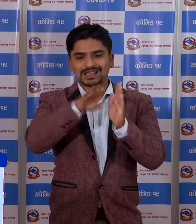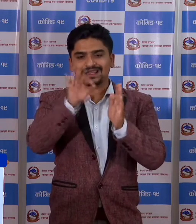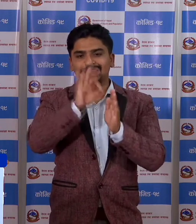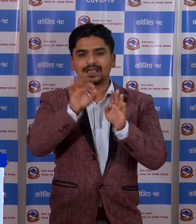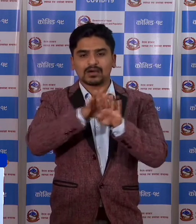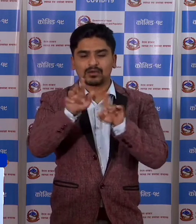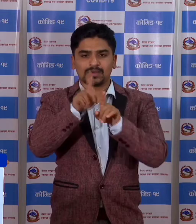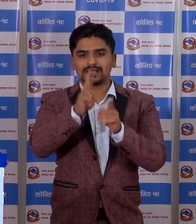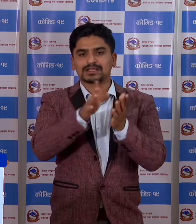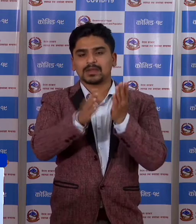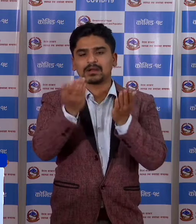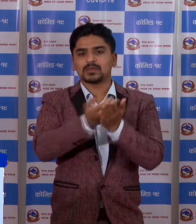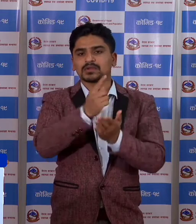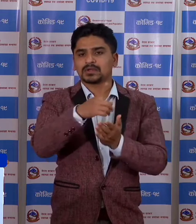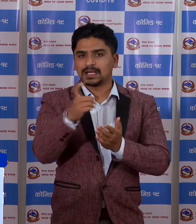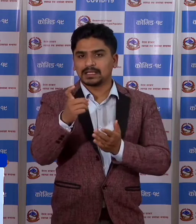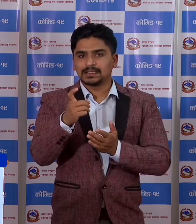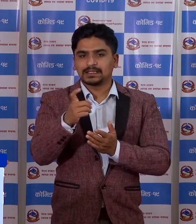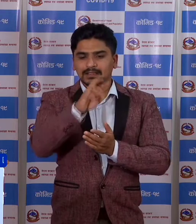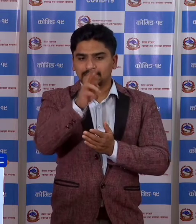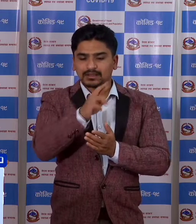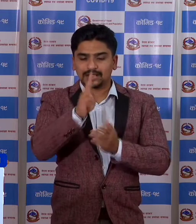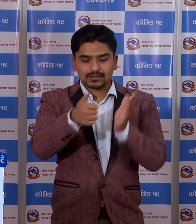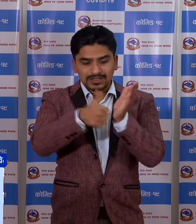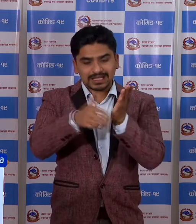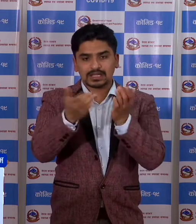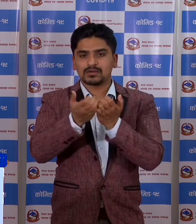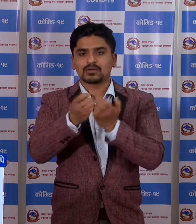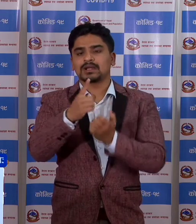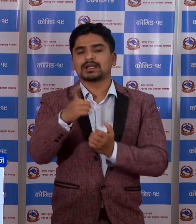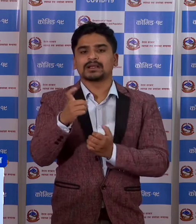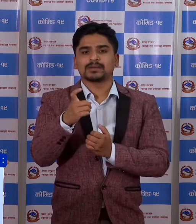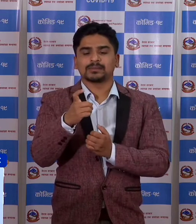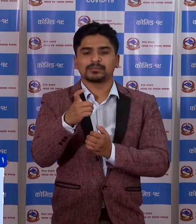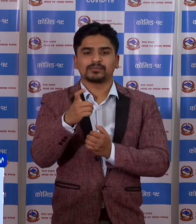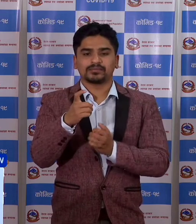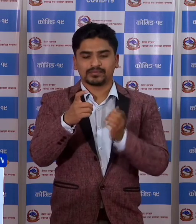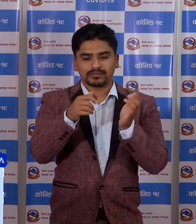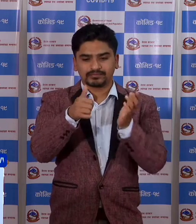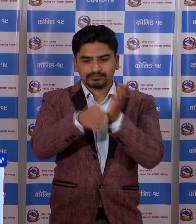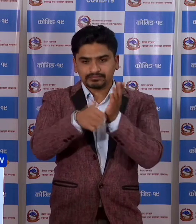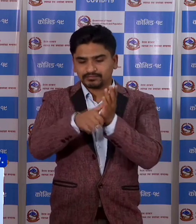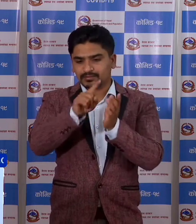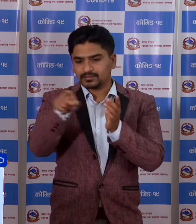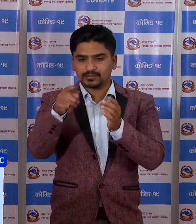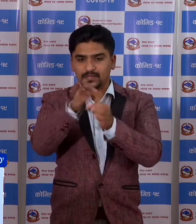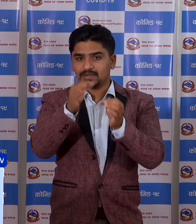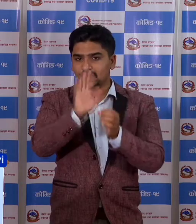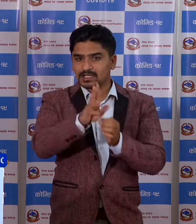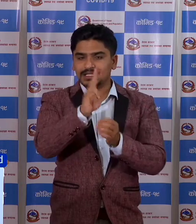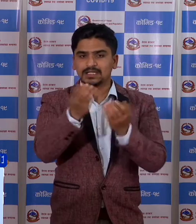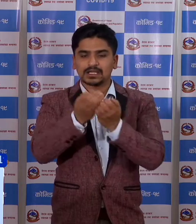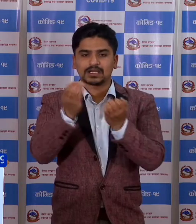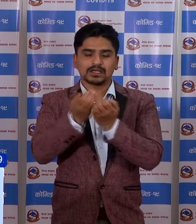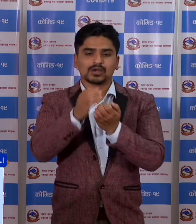निकायहरूमा यसबाट बच्नको लागि र यसको जाँच पडताल गर्नको लागि डायग्नोस्टिक टेस्ट किटहरूको व्यवस्था भएको छ।